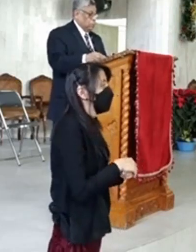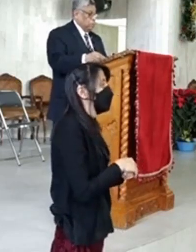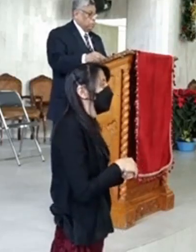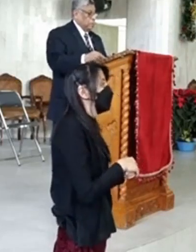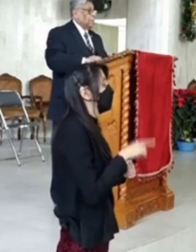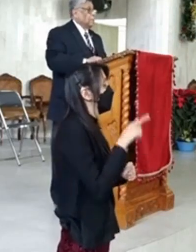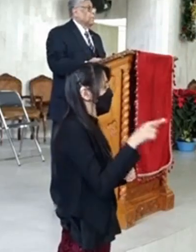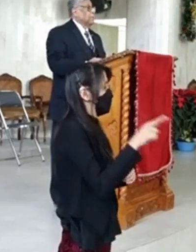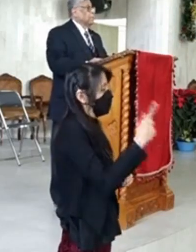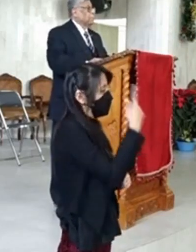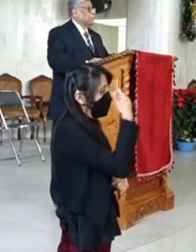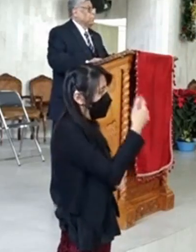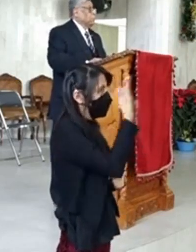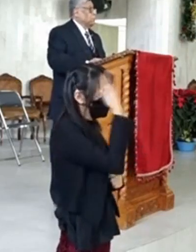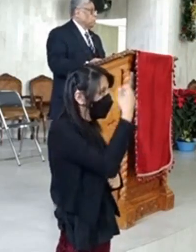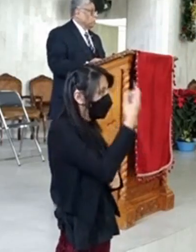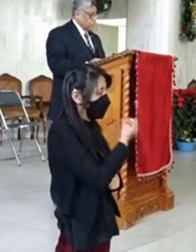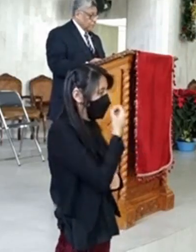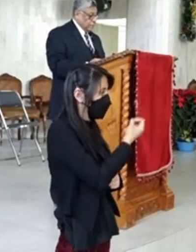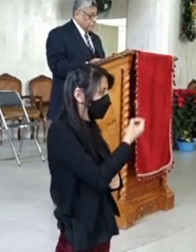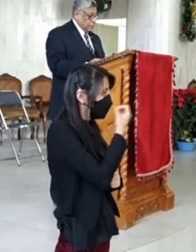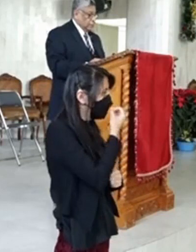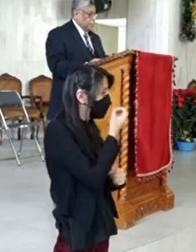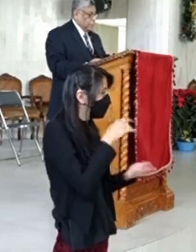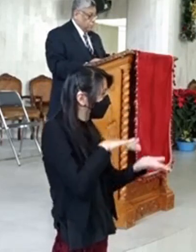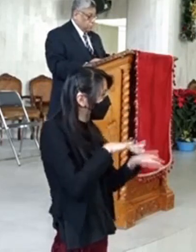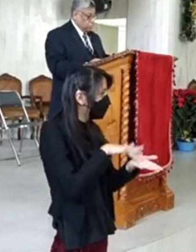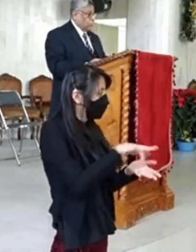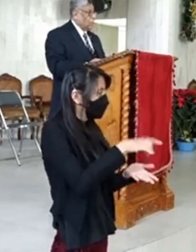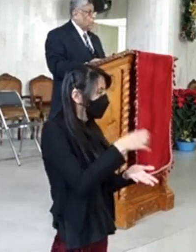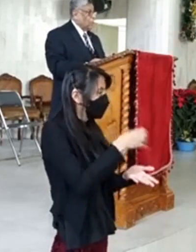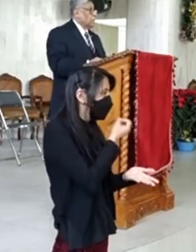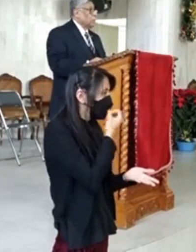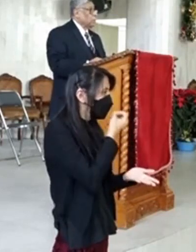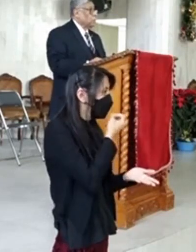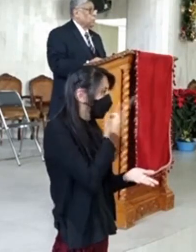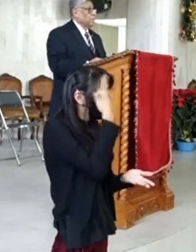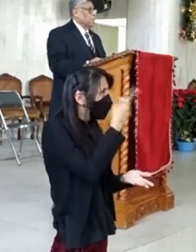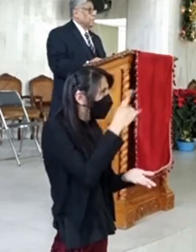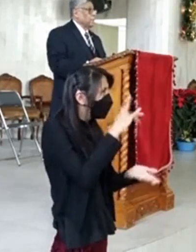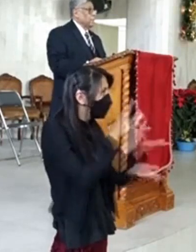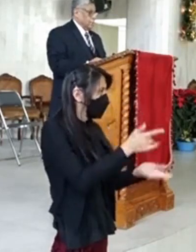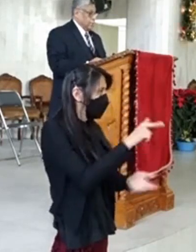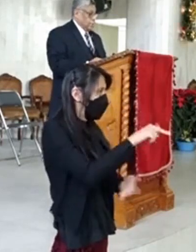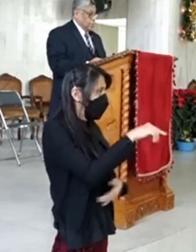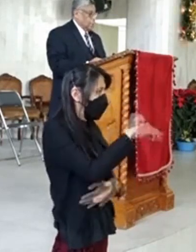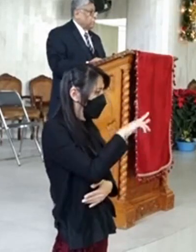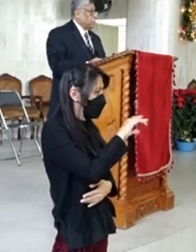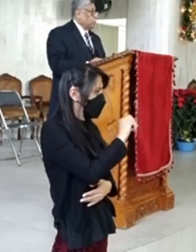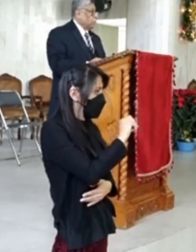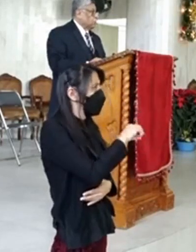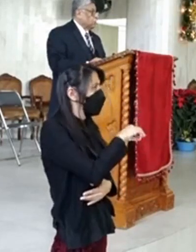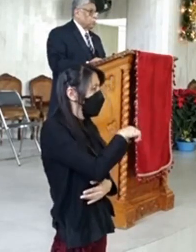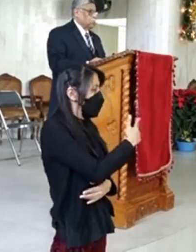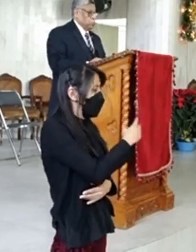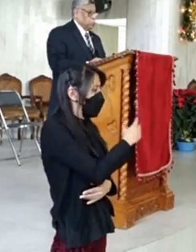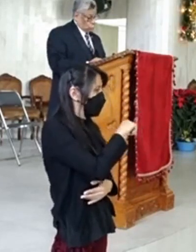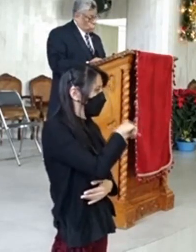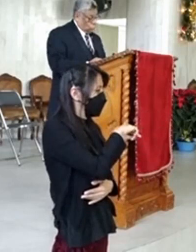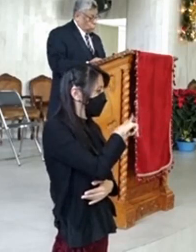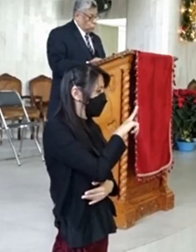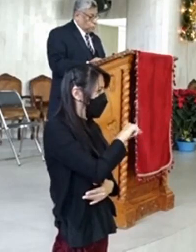y amigo Mario González Navarro, un hombre que ha servido a Dios